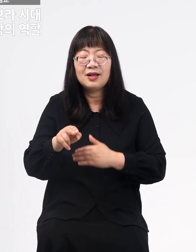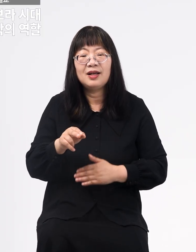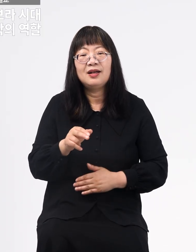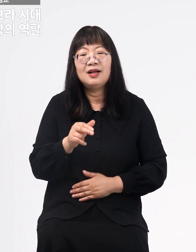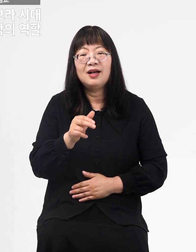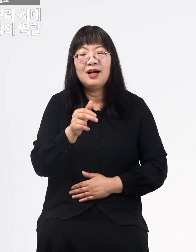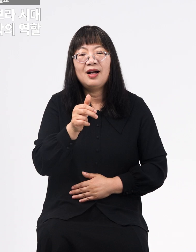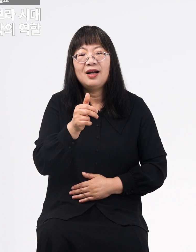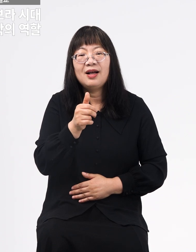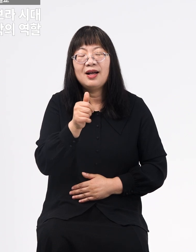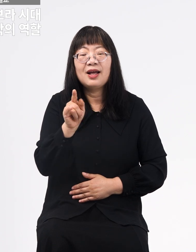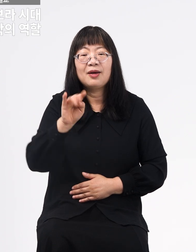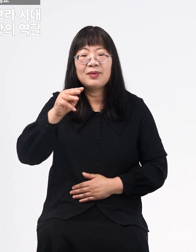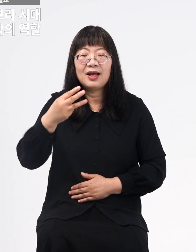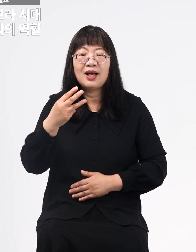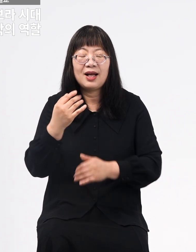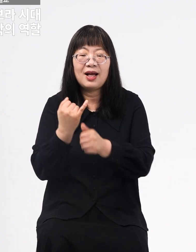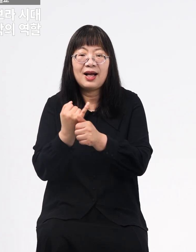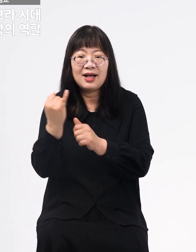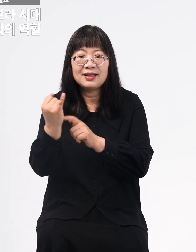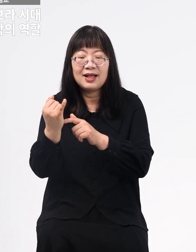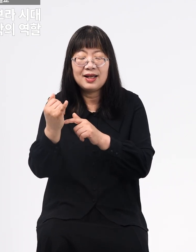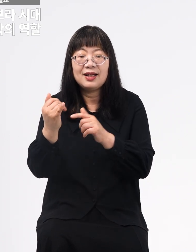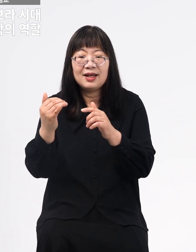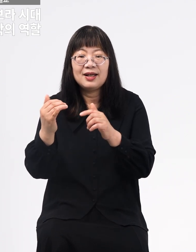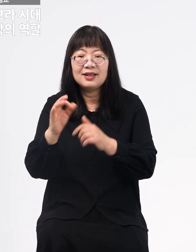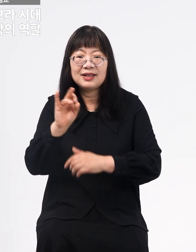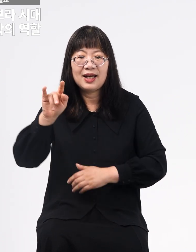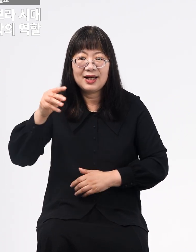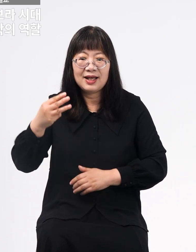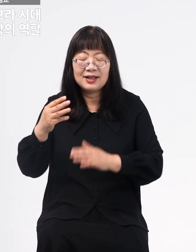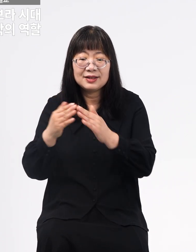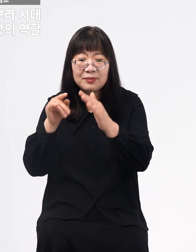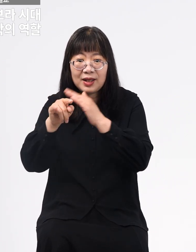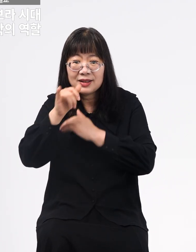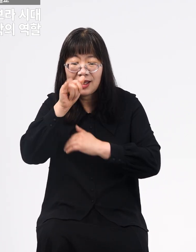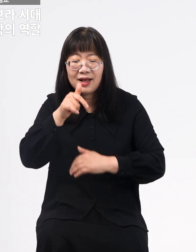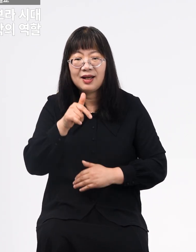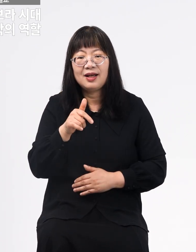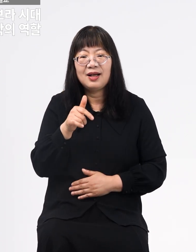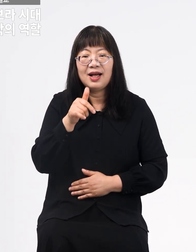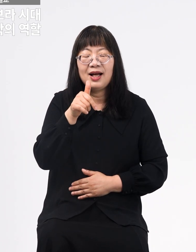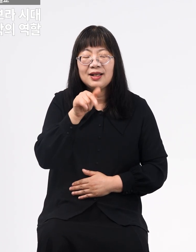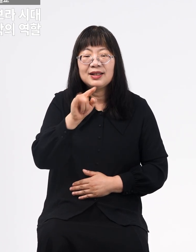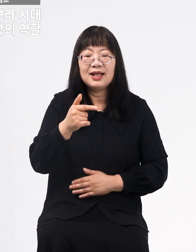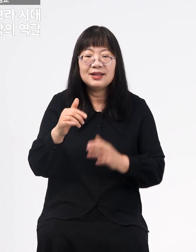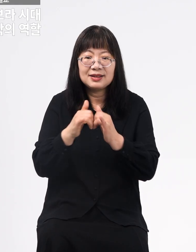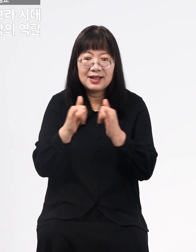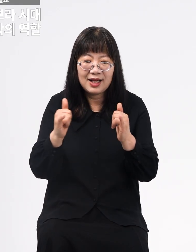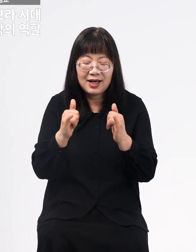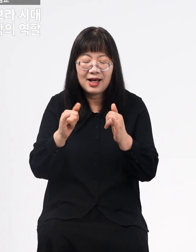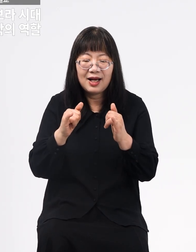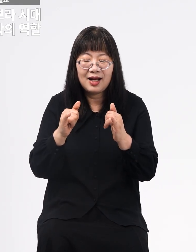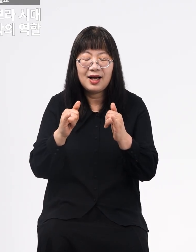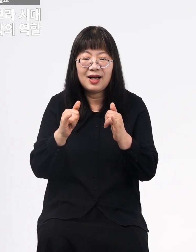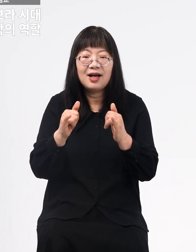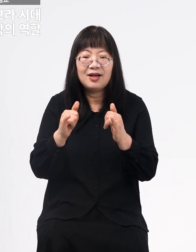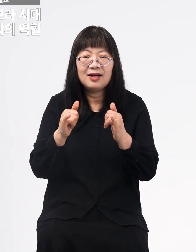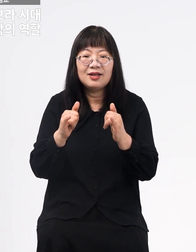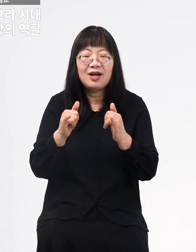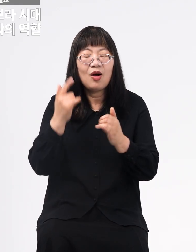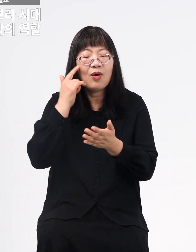아내 야엘의 장막에 이르렀으니 이는 하솔 왕 야빈과 겐 사람 헤벨의 집 사이에는 화평이 있음이라.